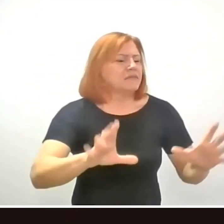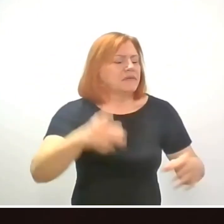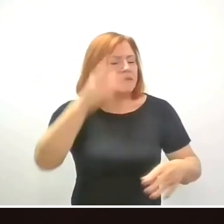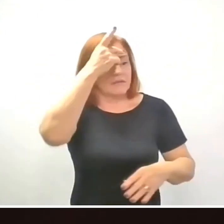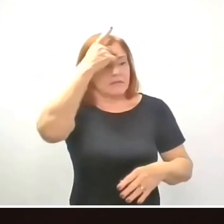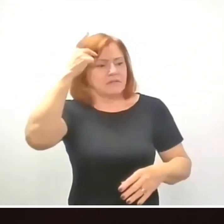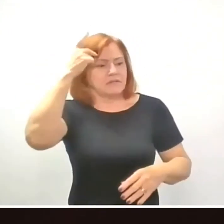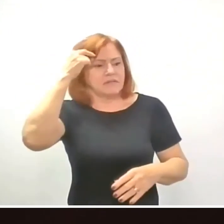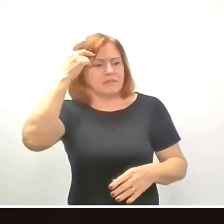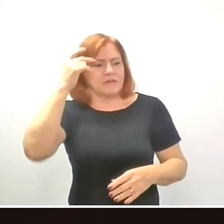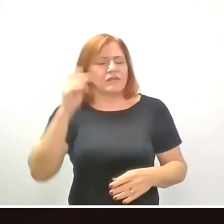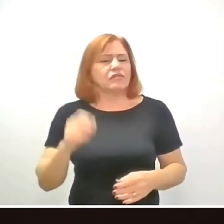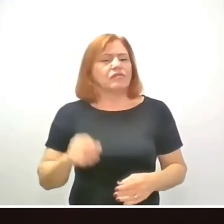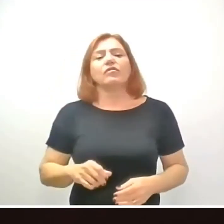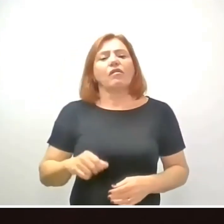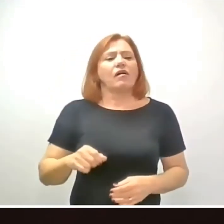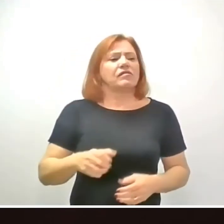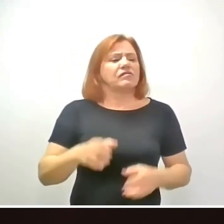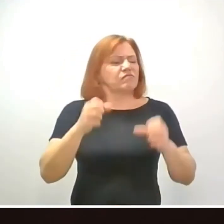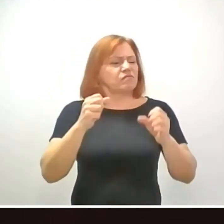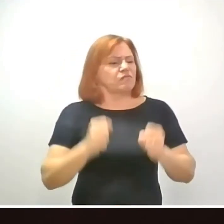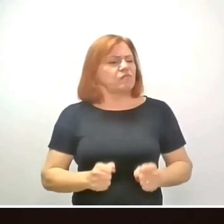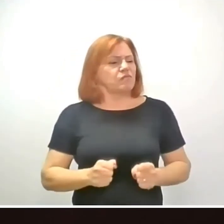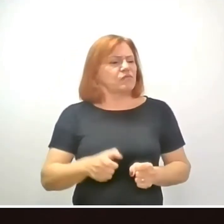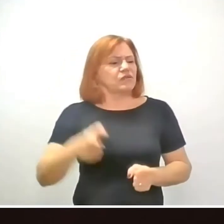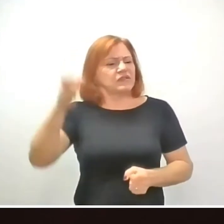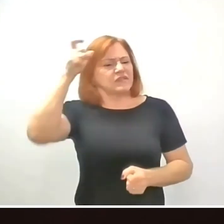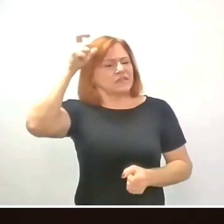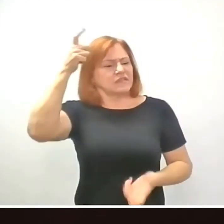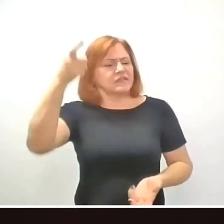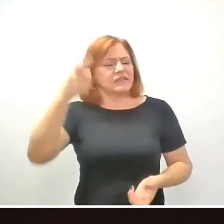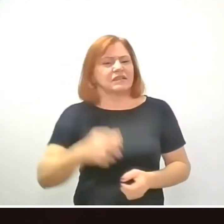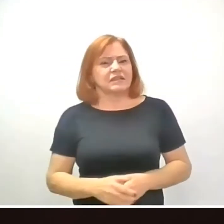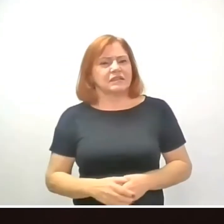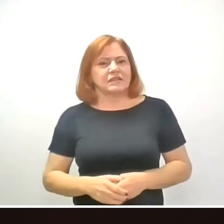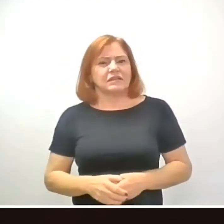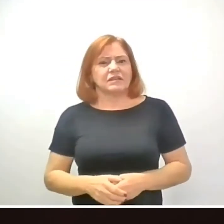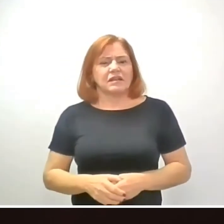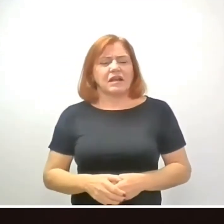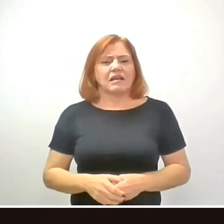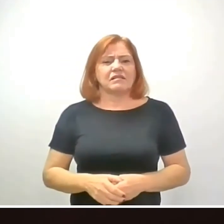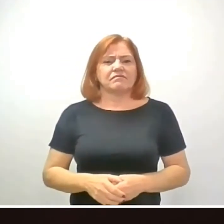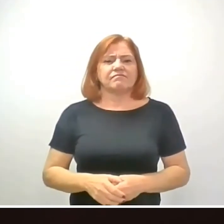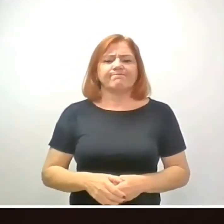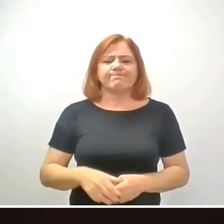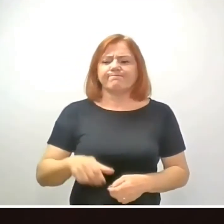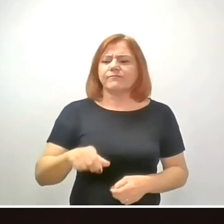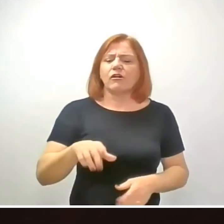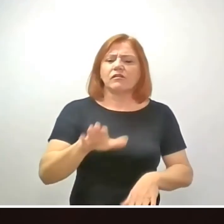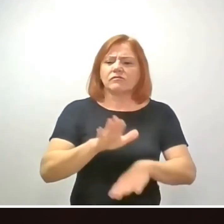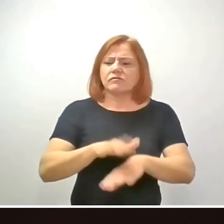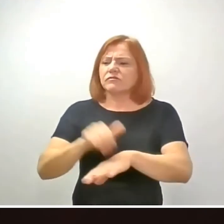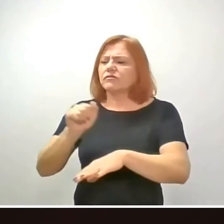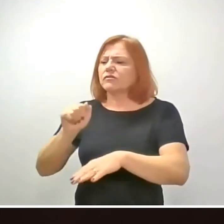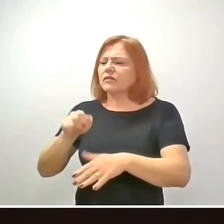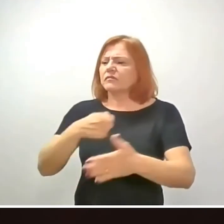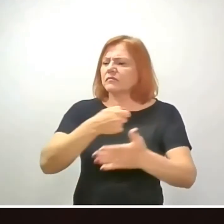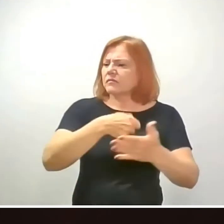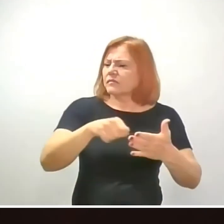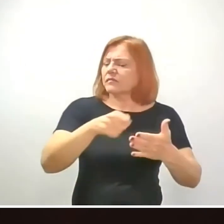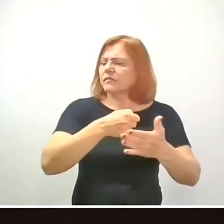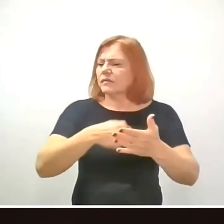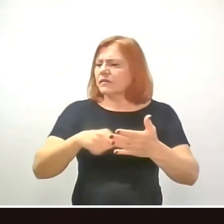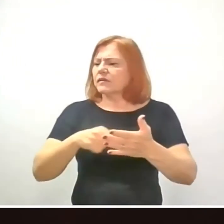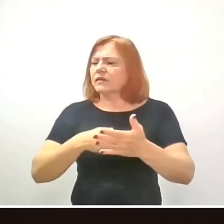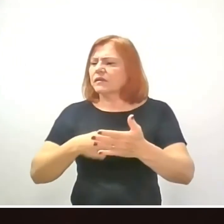nós pegamos contato das pessoas que querem ser cuidadas e nós colocamos na igreja para ser cuidado.